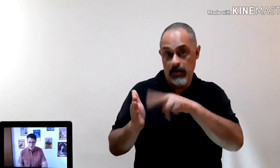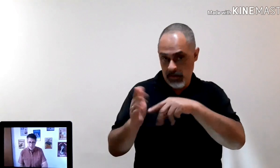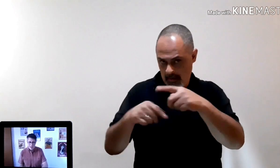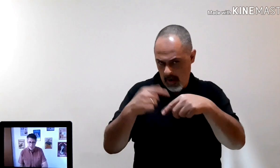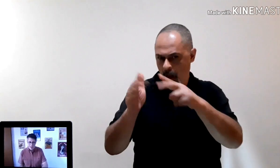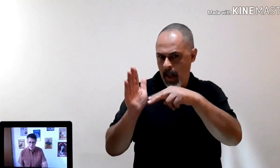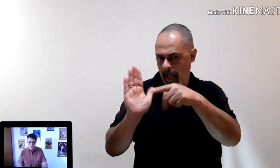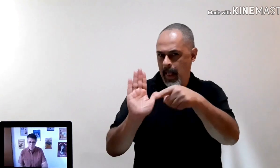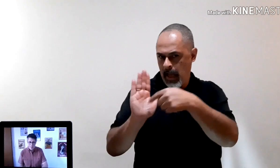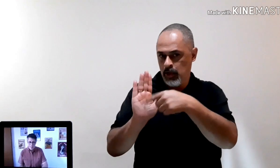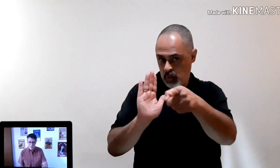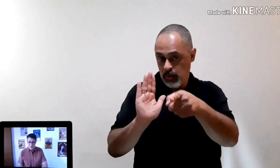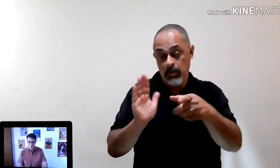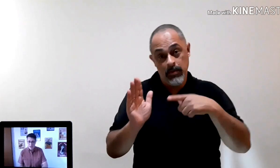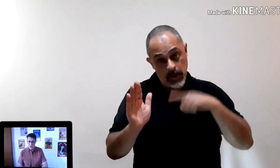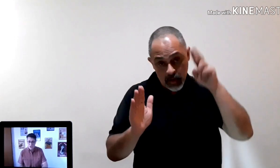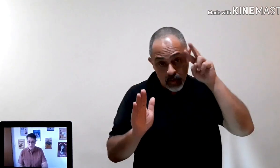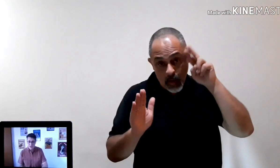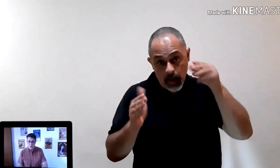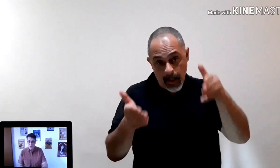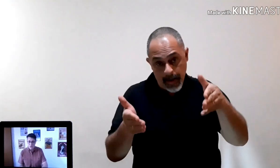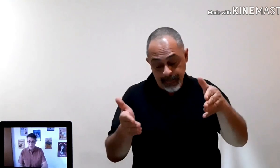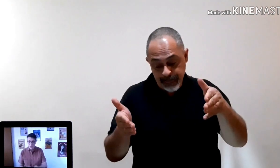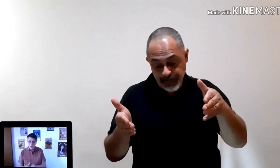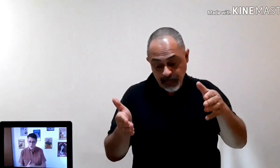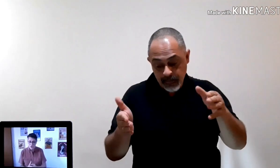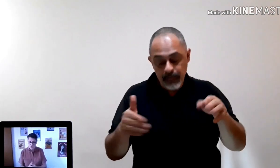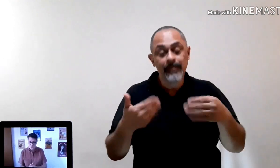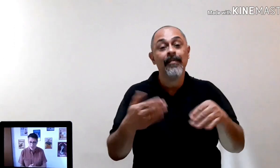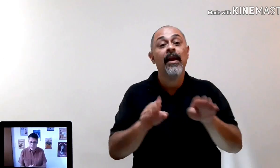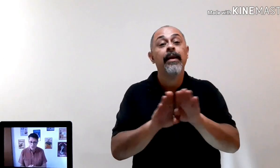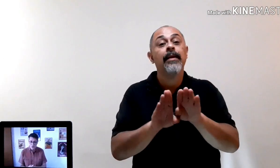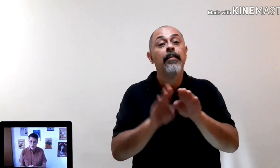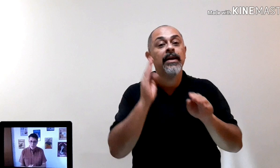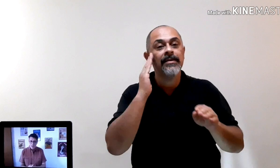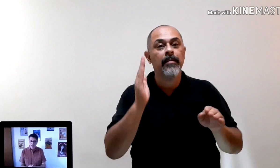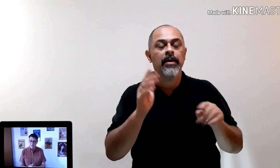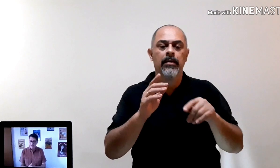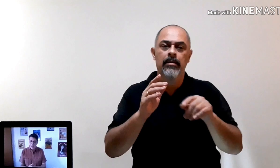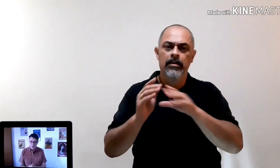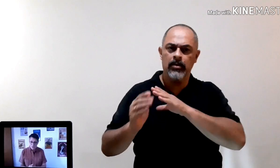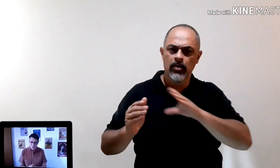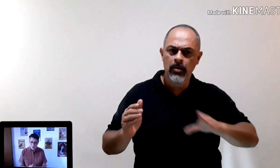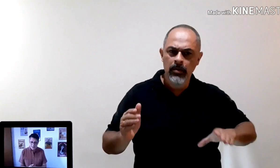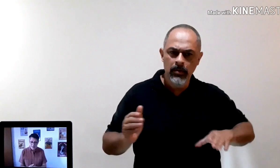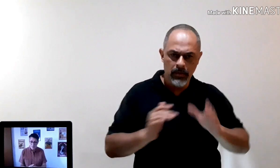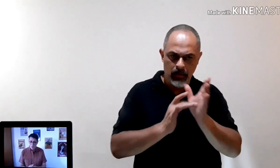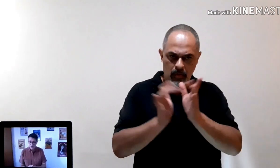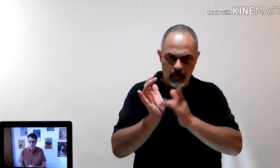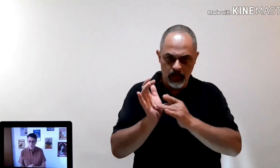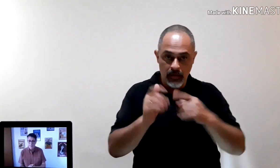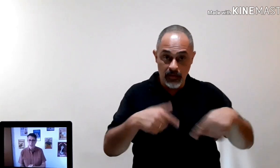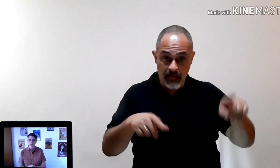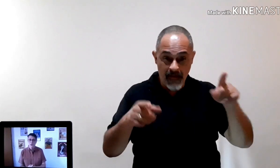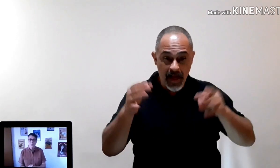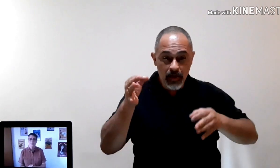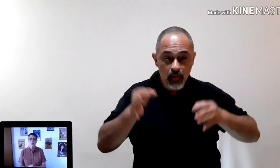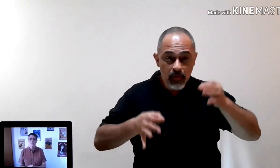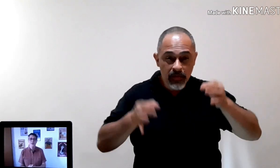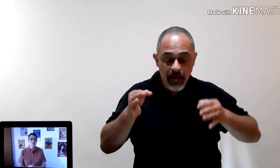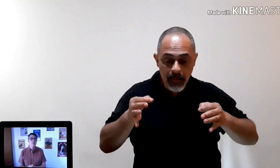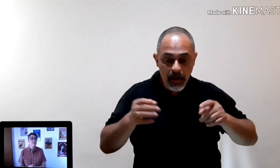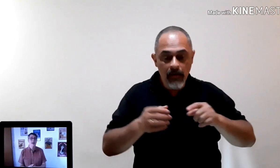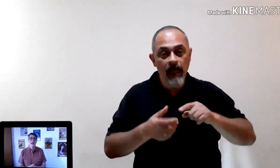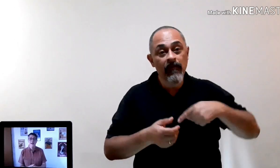né? E finalmente a gente vê que quando Jesus é julgado e é levado a ser morto, ele